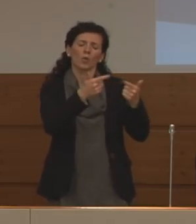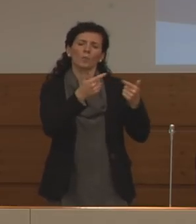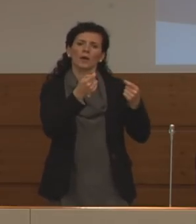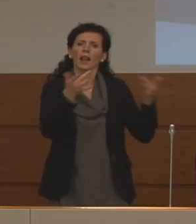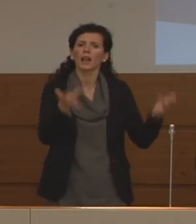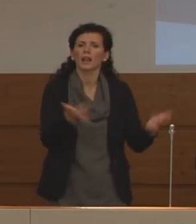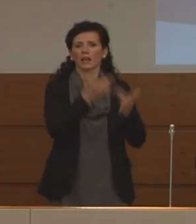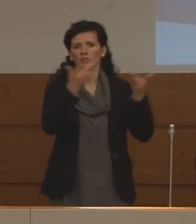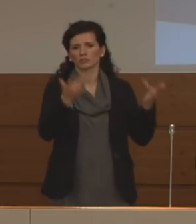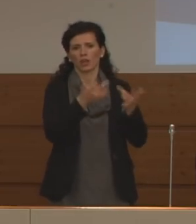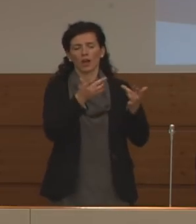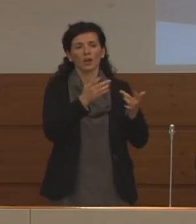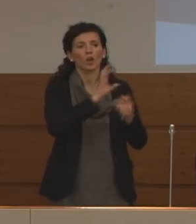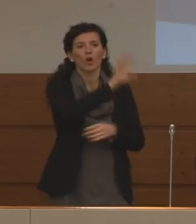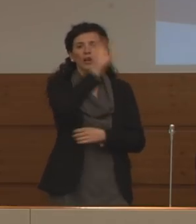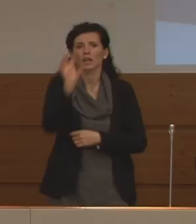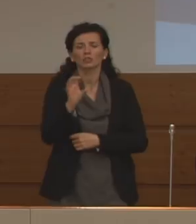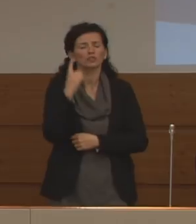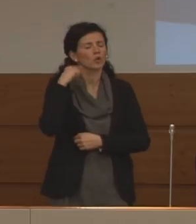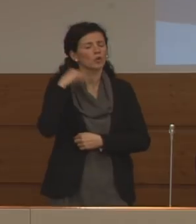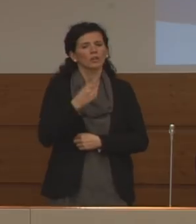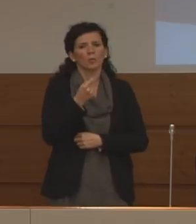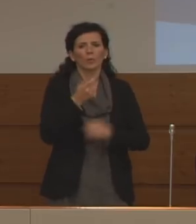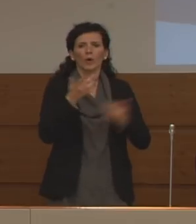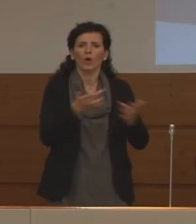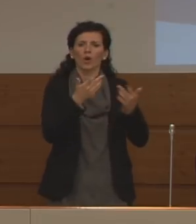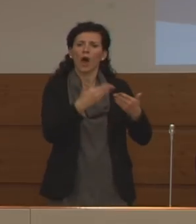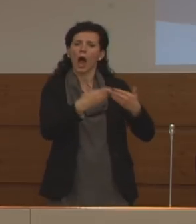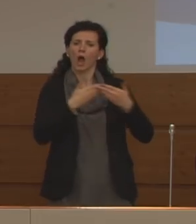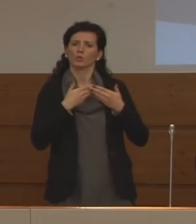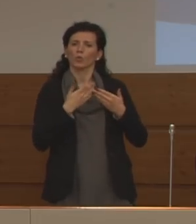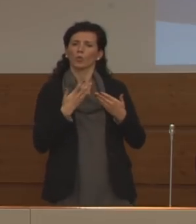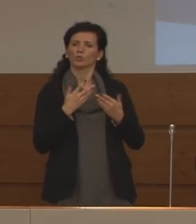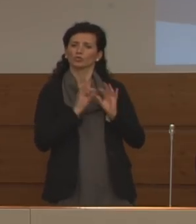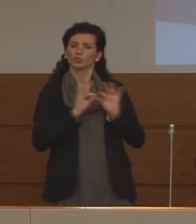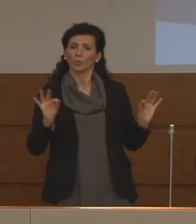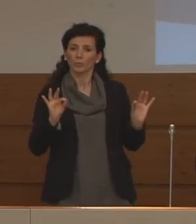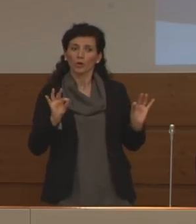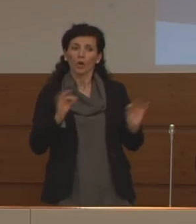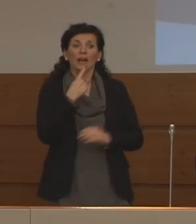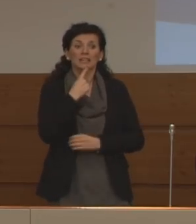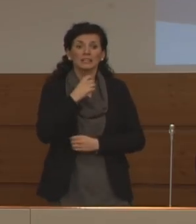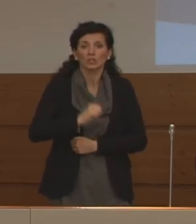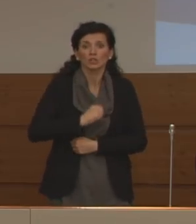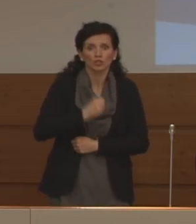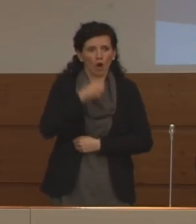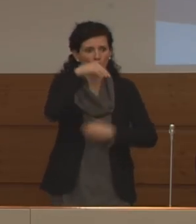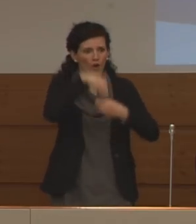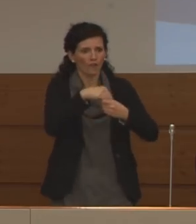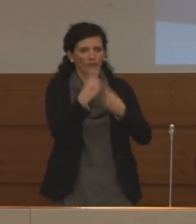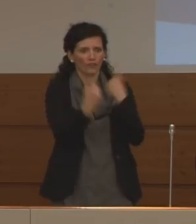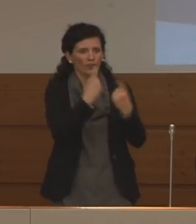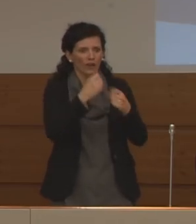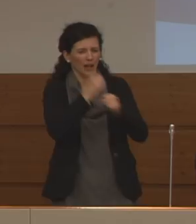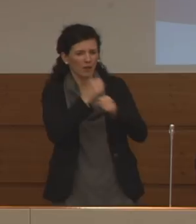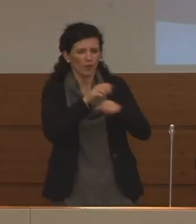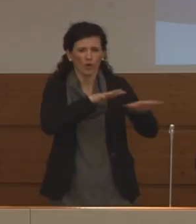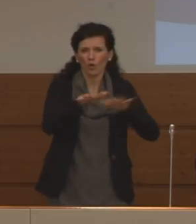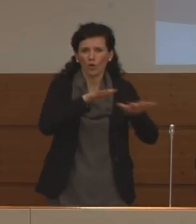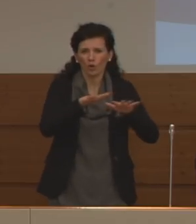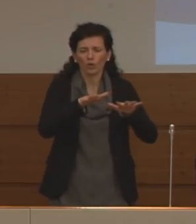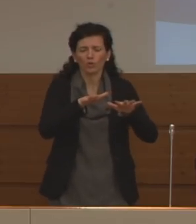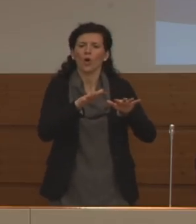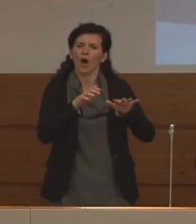tra le regioni in maniera tale che chi è oggi in sofferenza abbia maggior raggio per superare